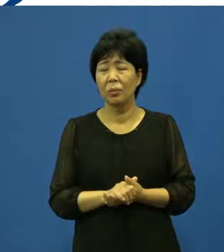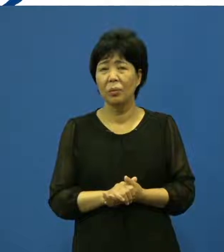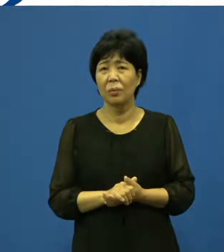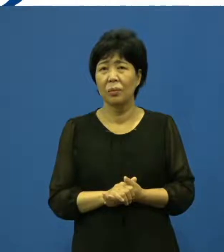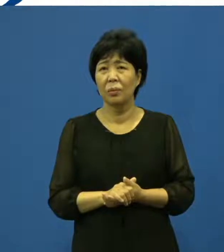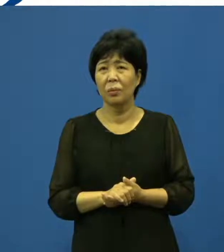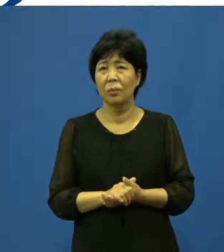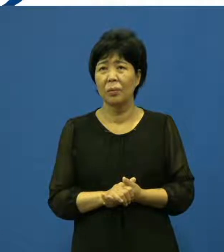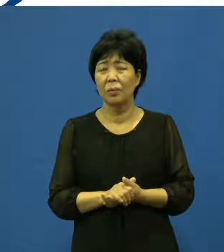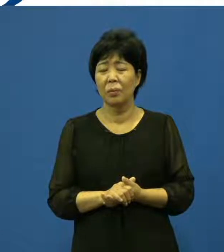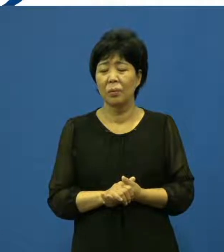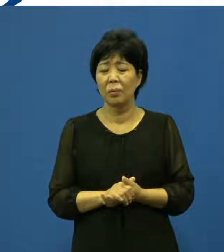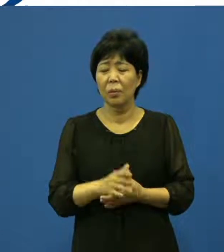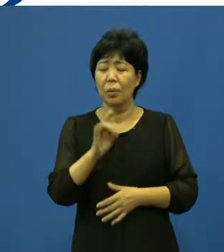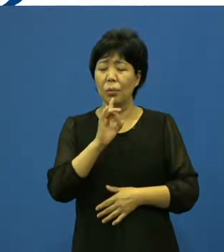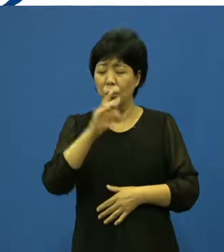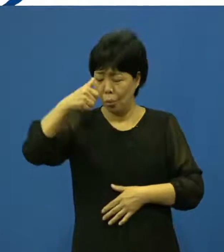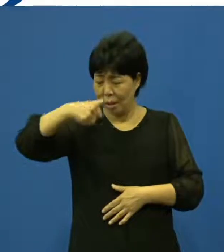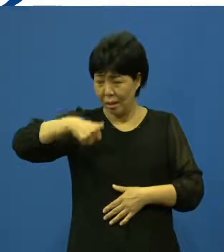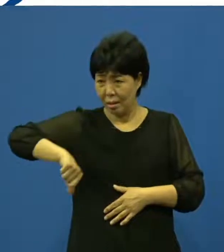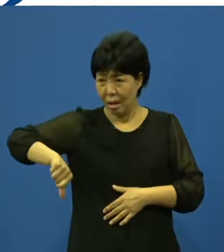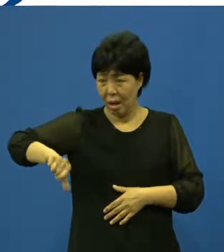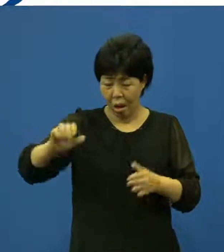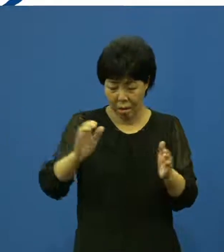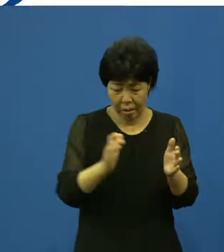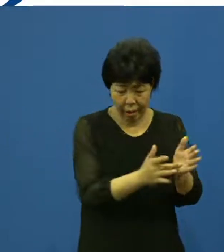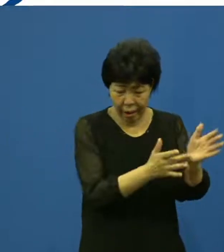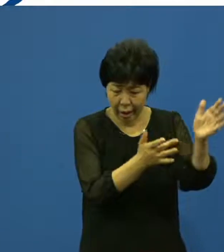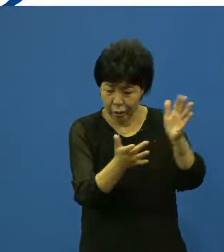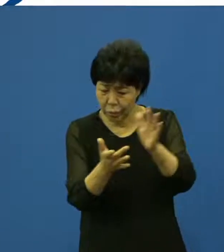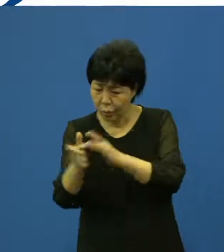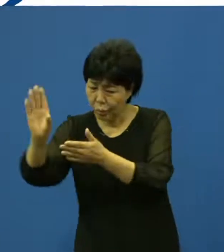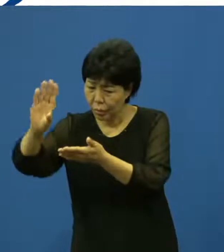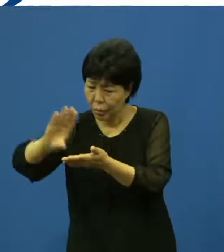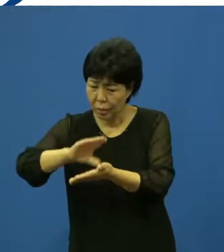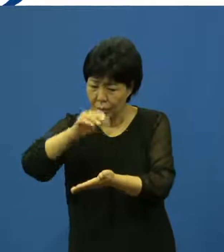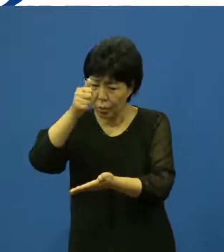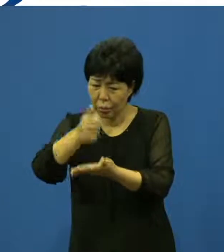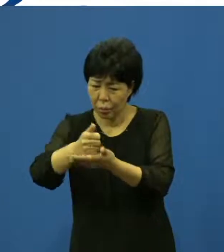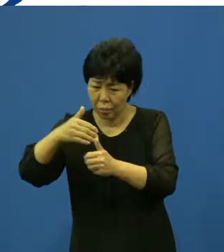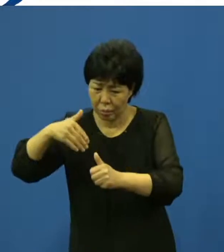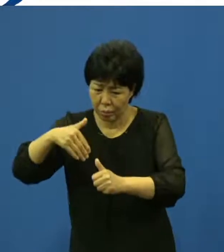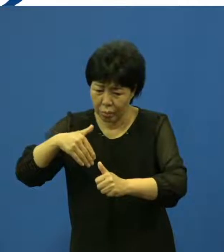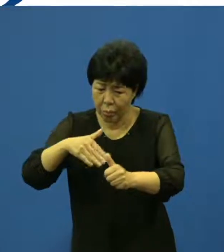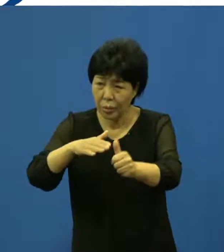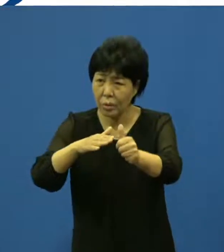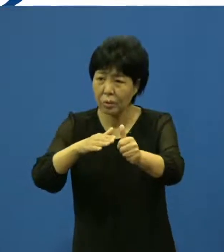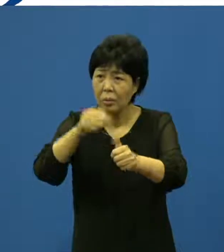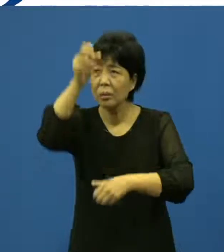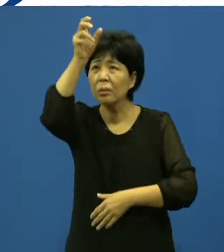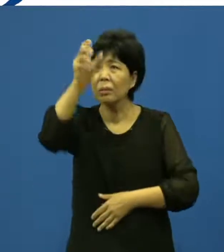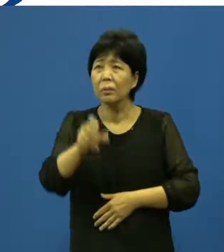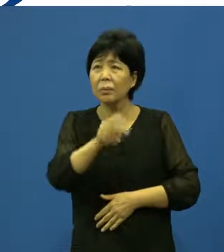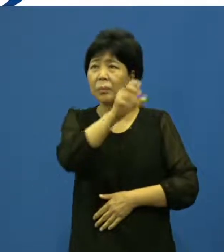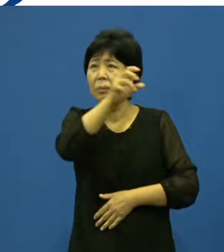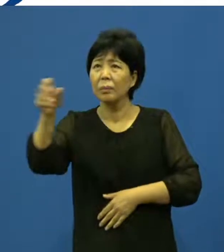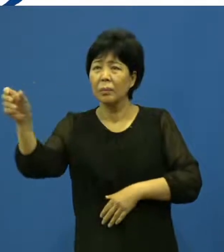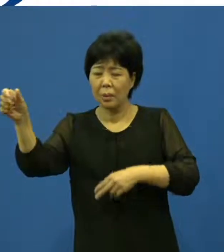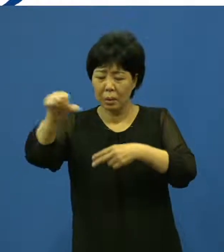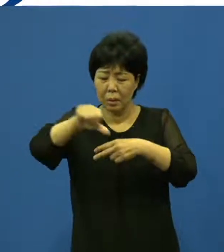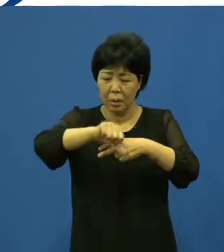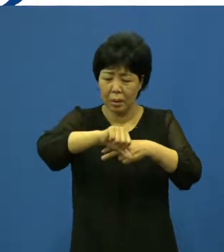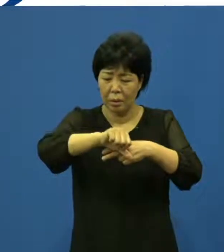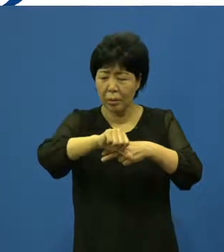바로 하나님의 독생자 예수 그리스도를 우리를 위해 내어놓으시고 십자가에 죽게 하셨다는 것. 우리